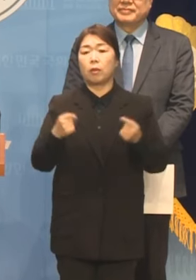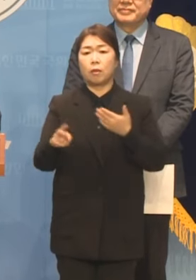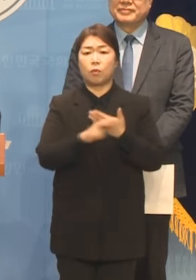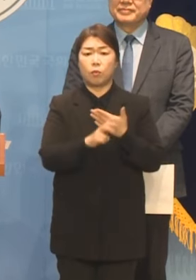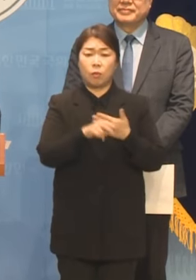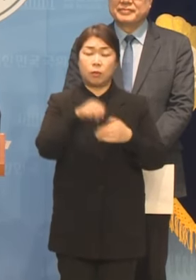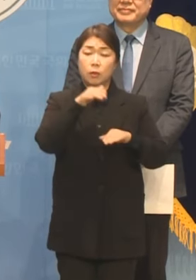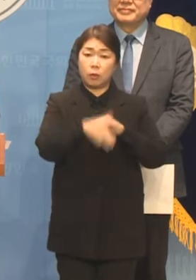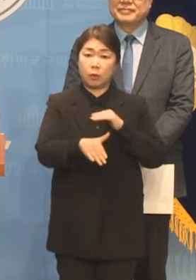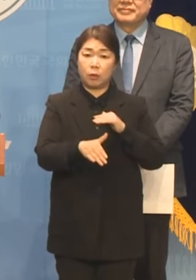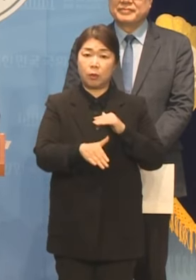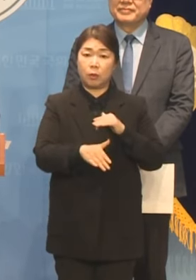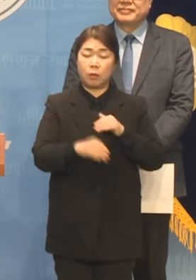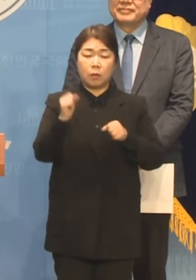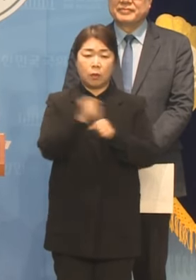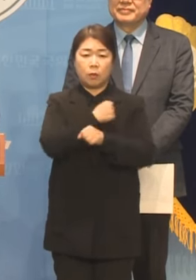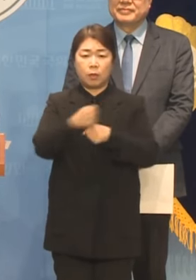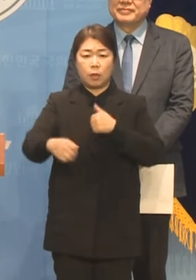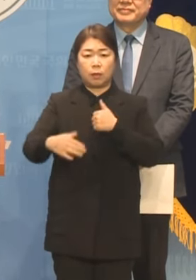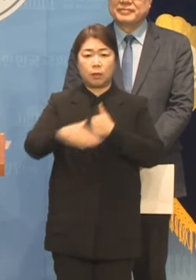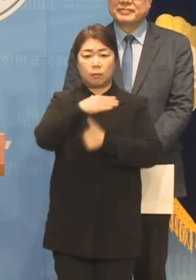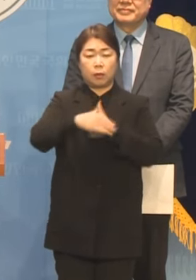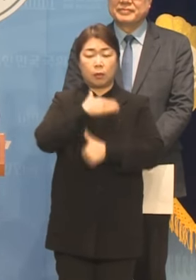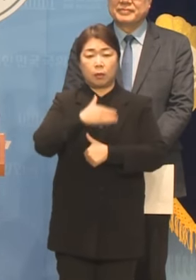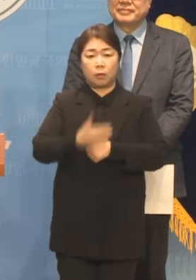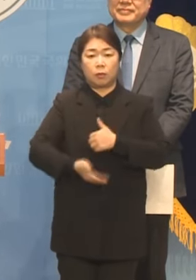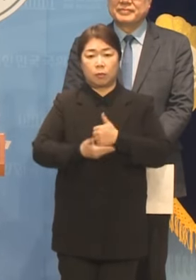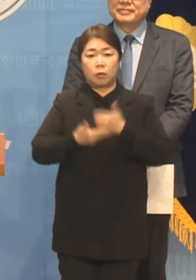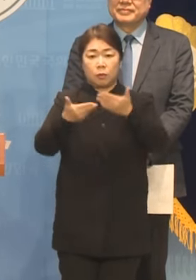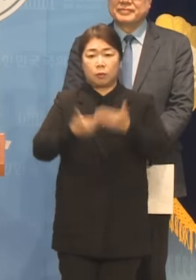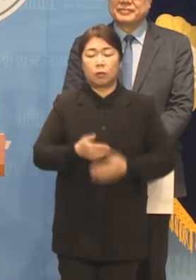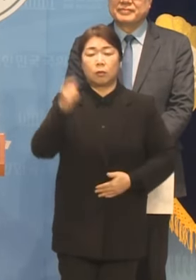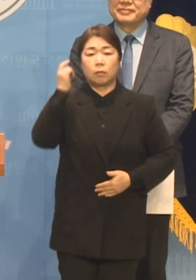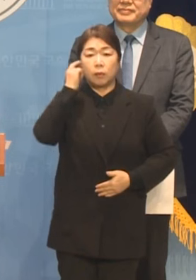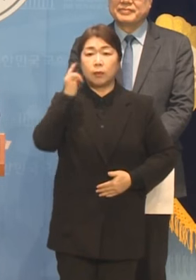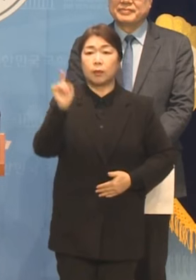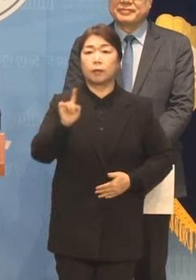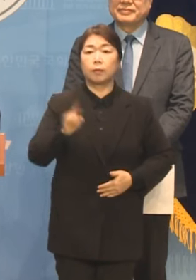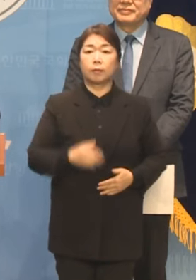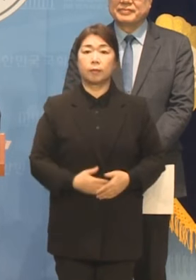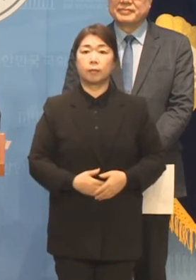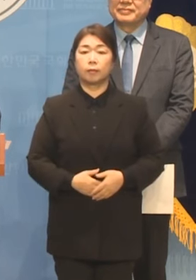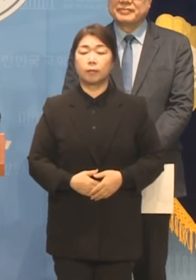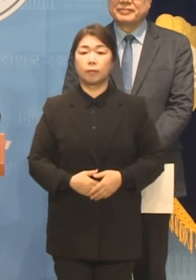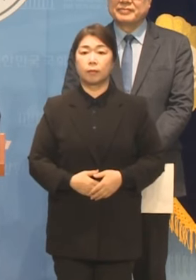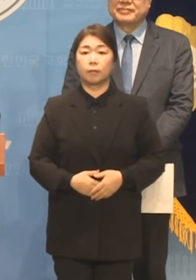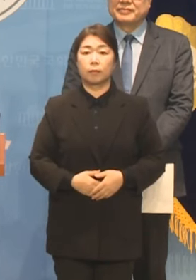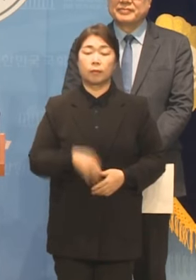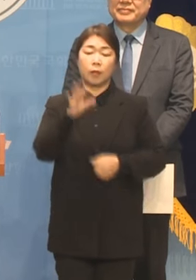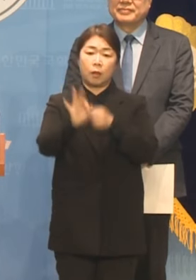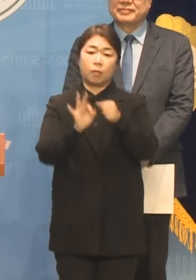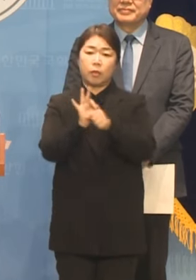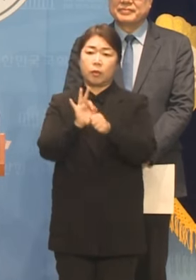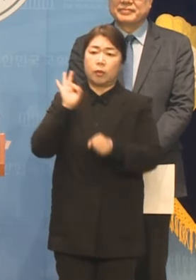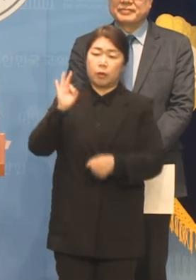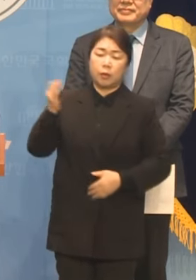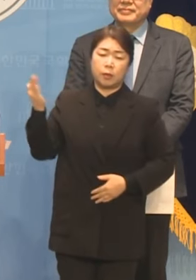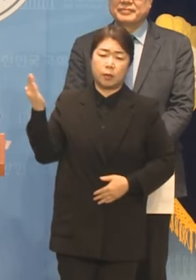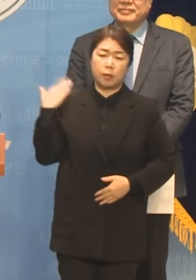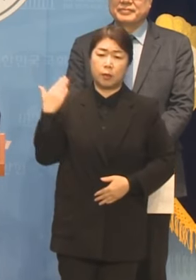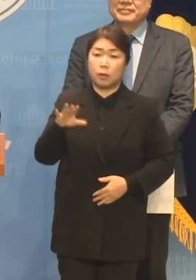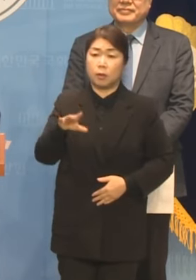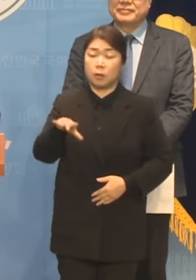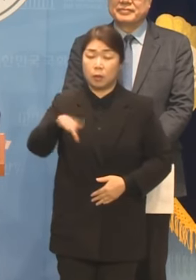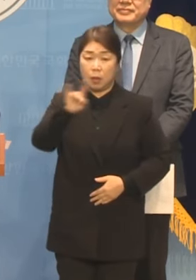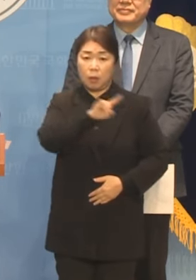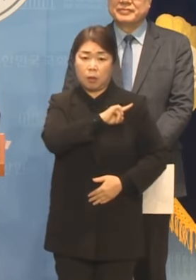불법적인 공작 심사가 일어날 수 있단 말입니까 10년전에 가장 모범적으로